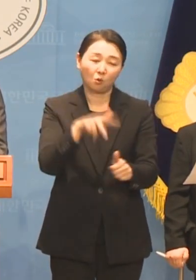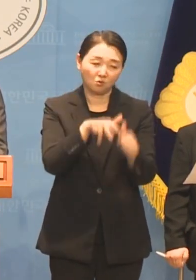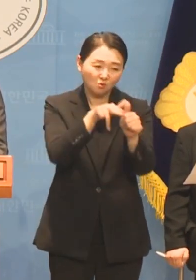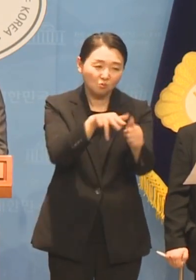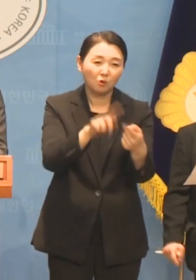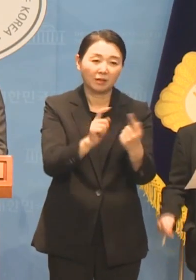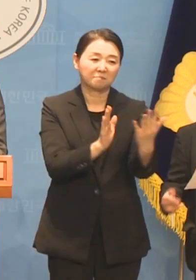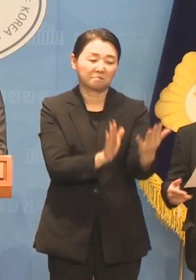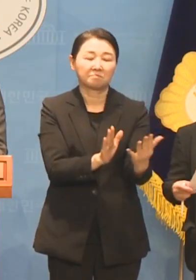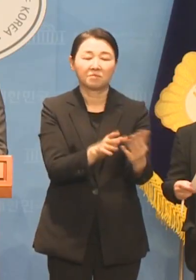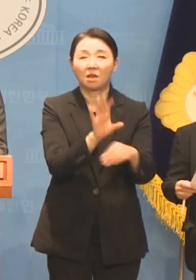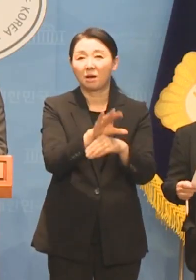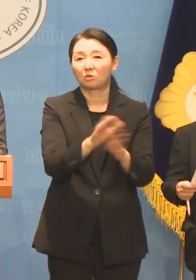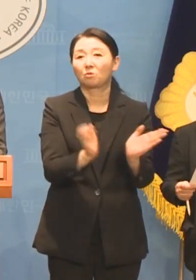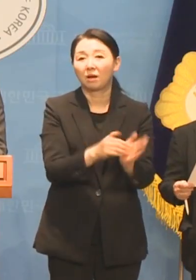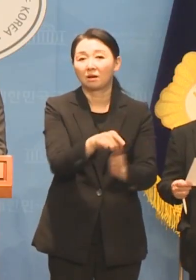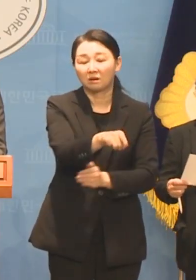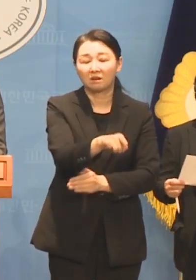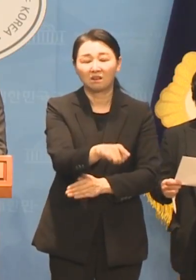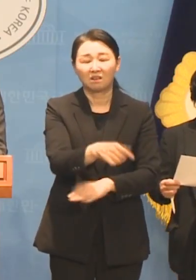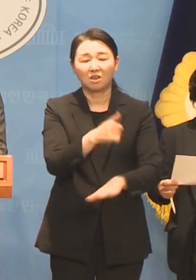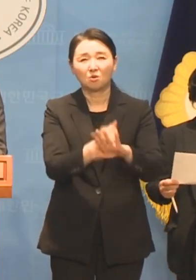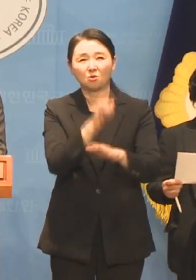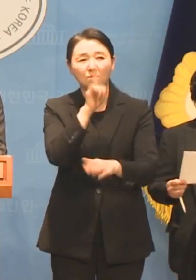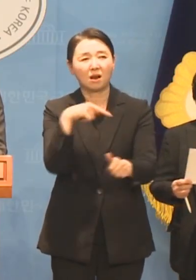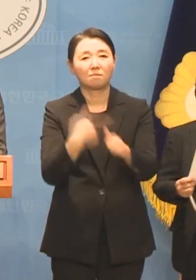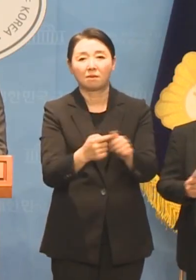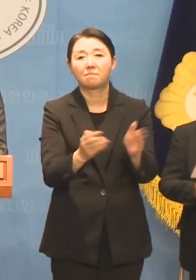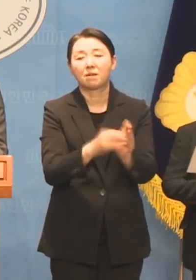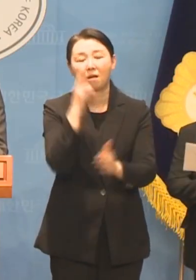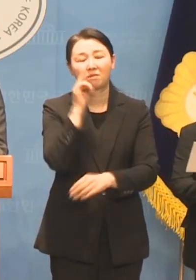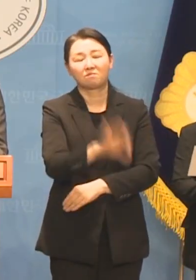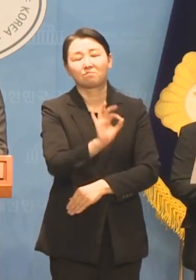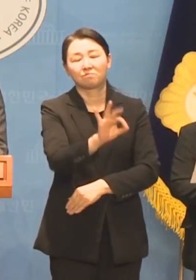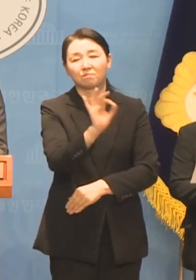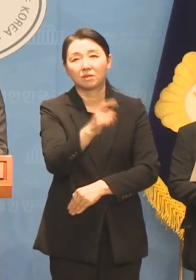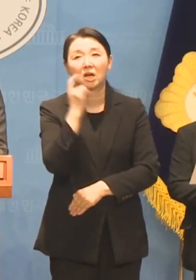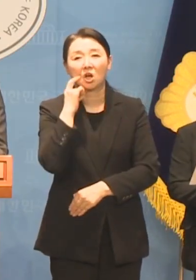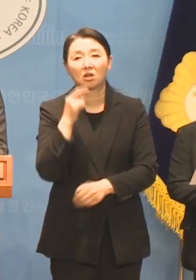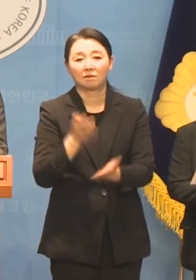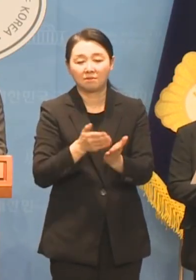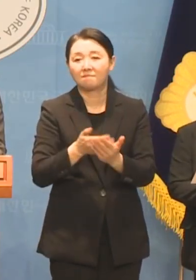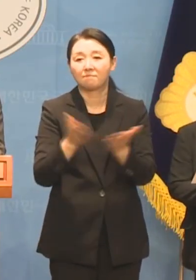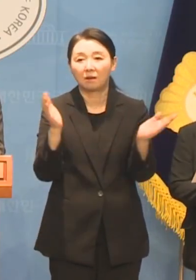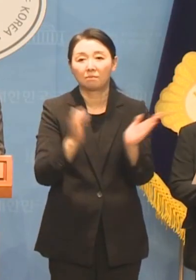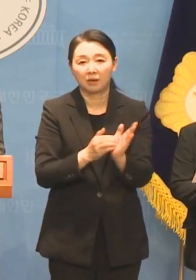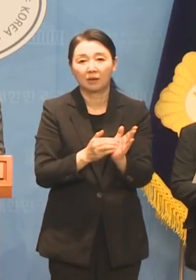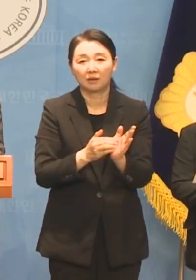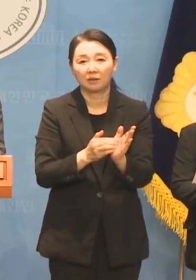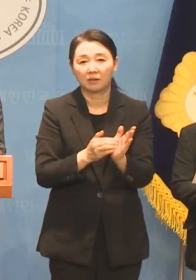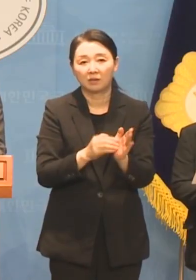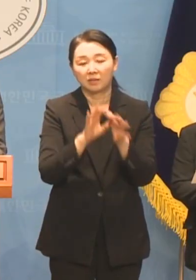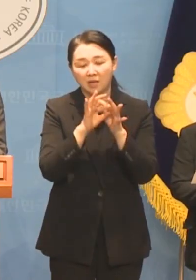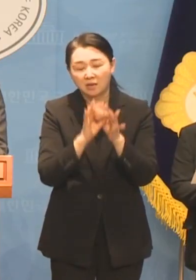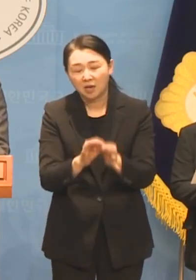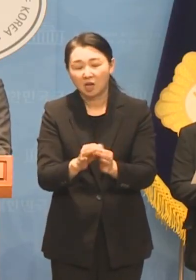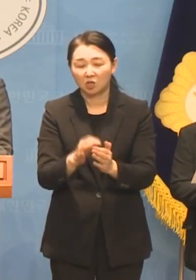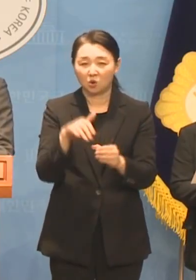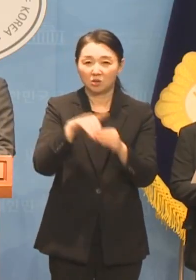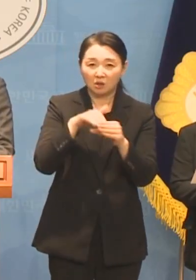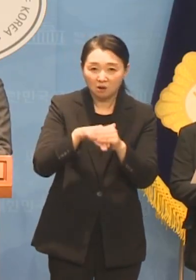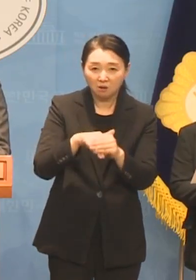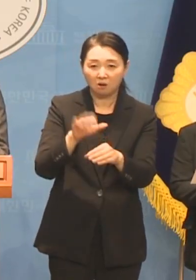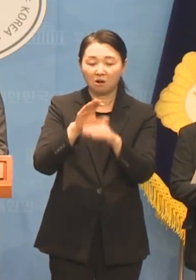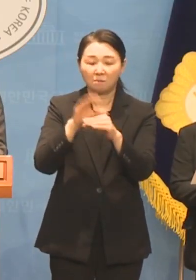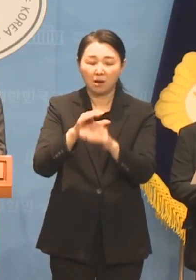후보를 대상으로 방송에서 담을 수 없는 표현으로 비하하고 허위사실을 유포하는 등 지속적으로 선거방송심의에